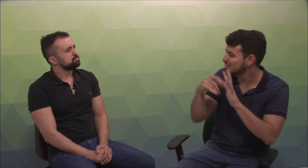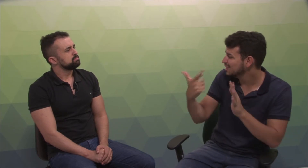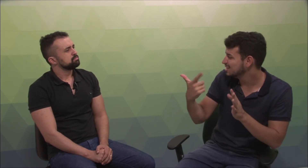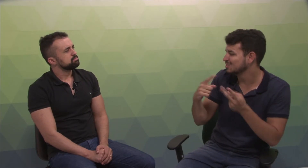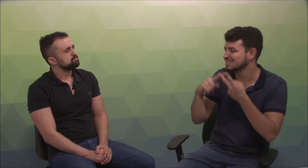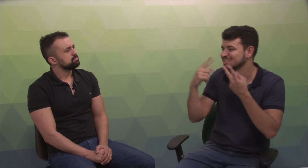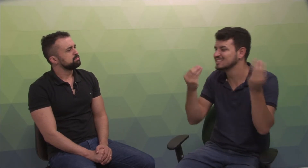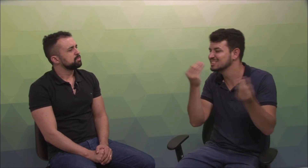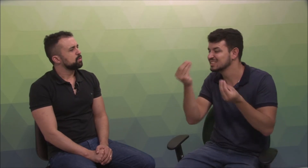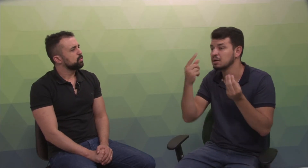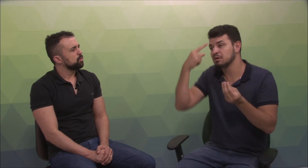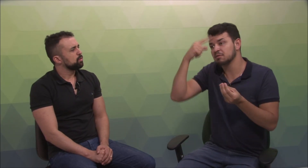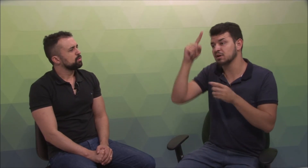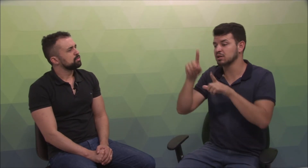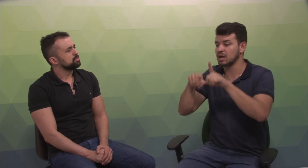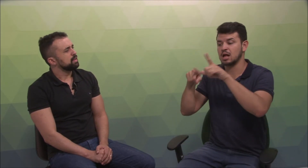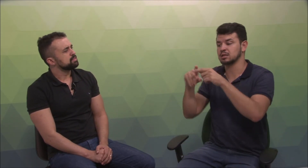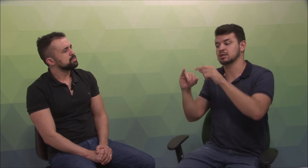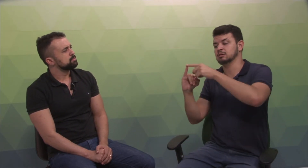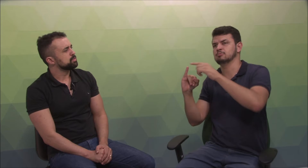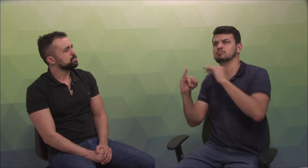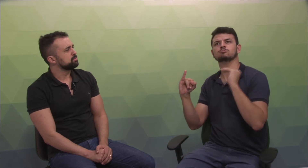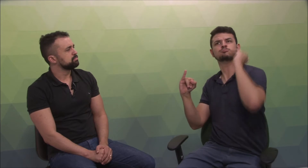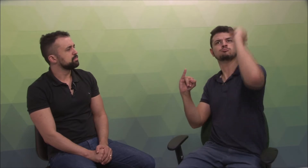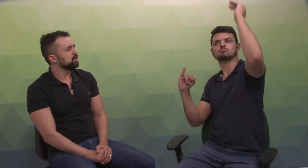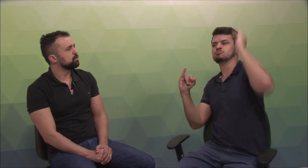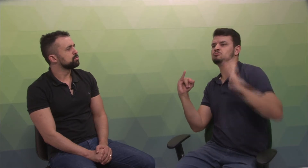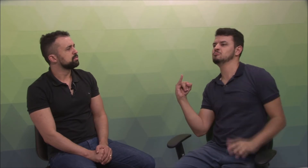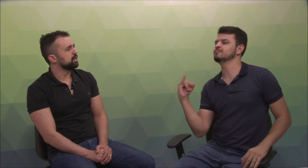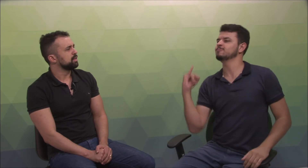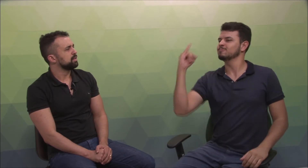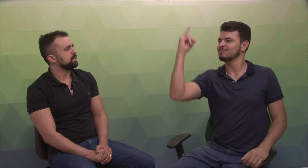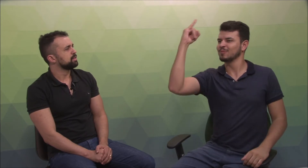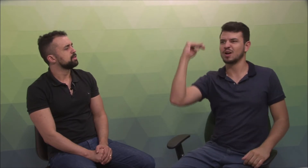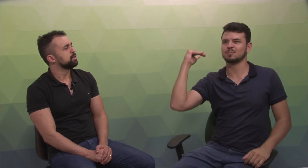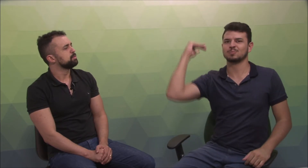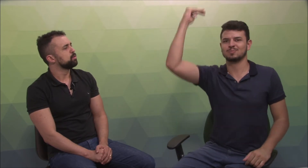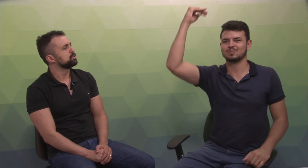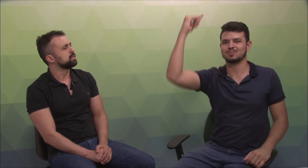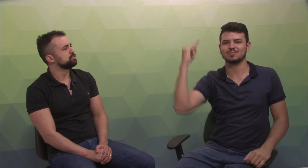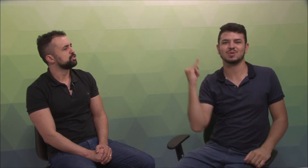Então, às vezes a pessoa criou, né, é importante.